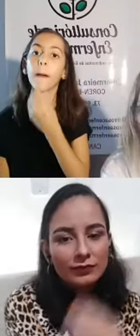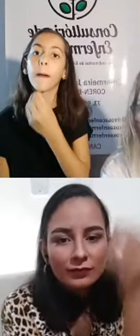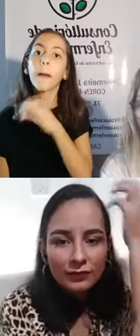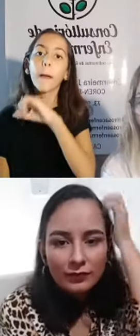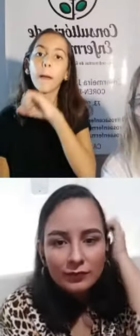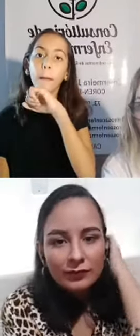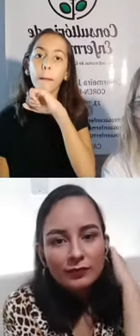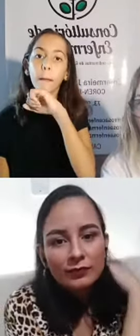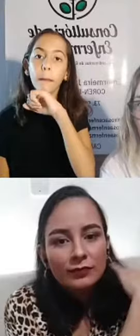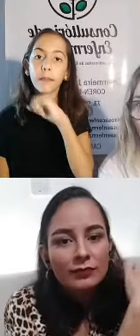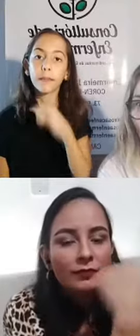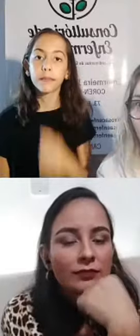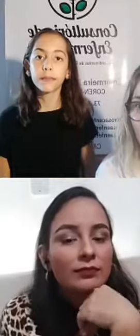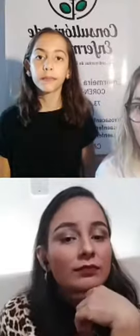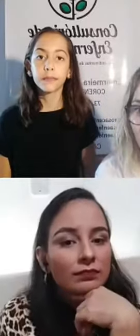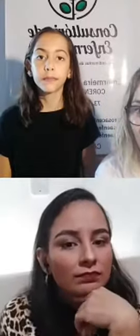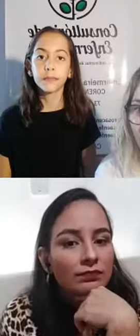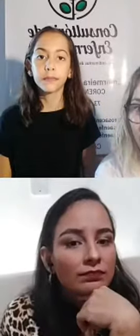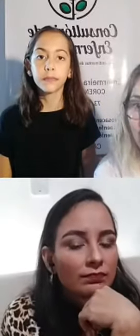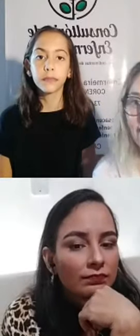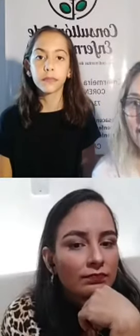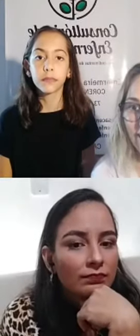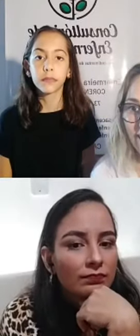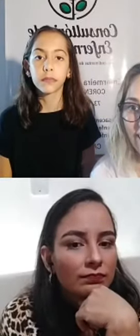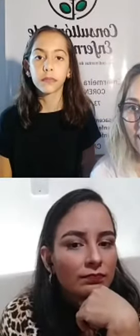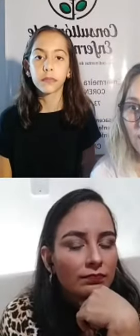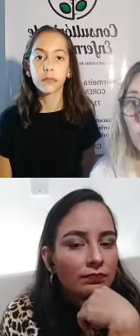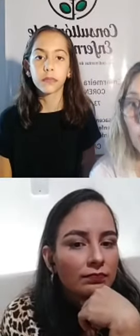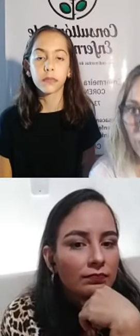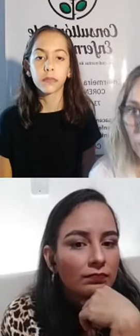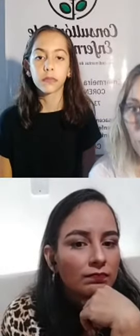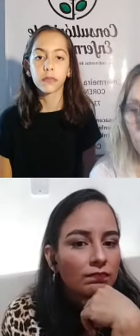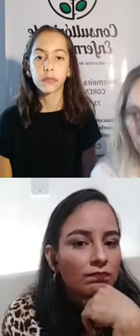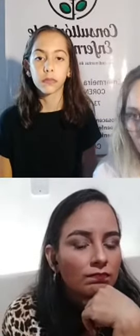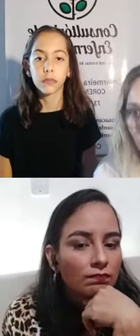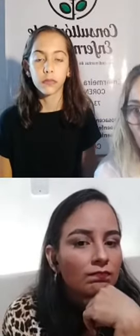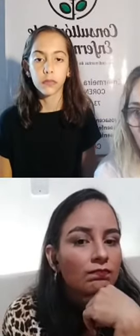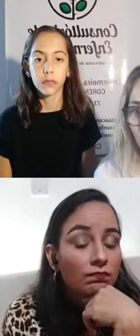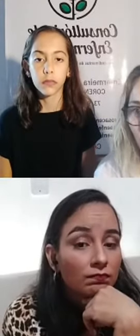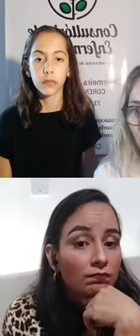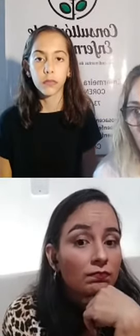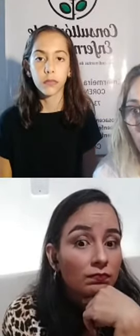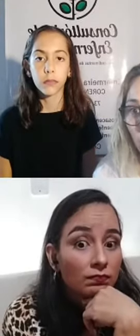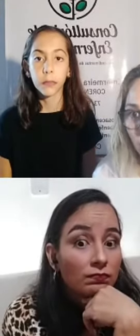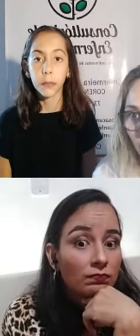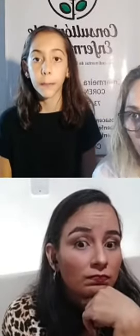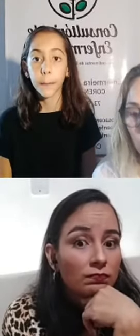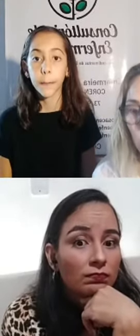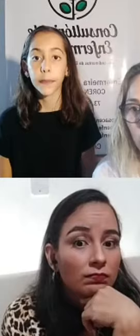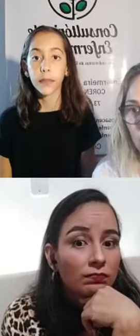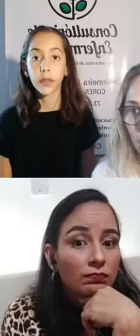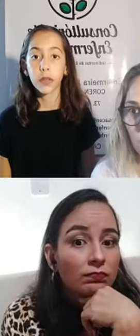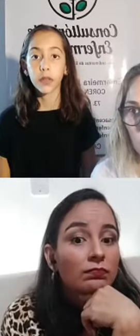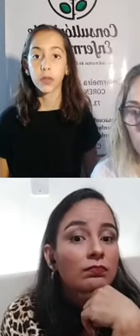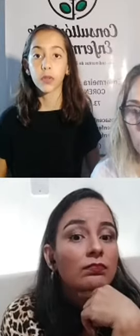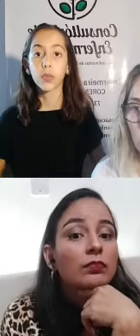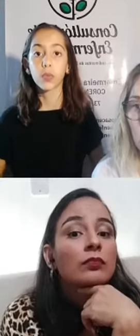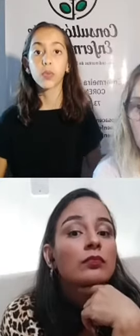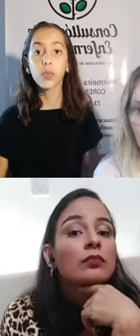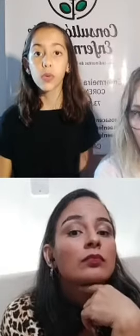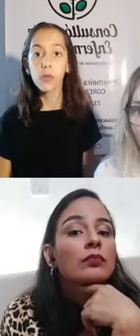ou analfabeto mesmo, como é que vai instruir o filho, né, orientar uma